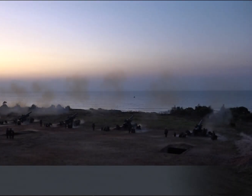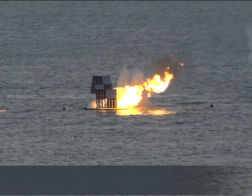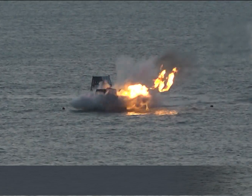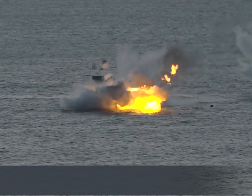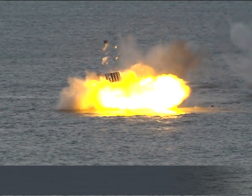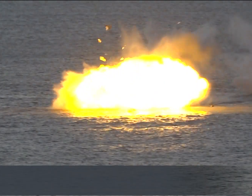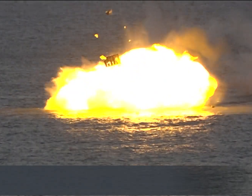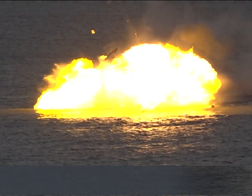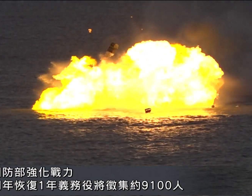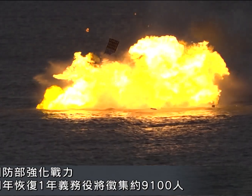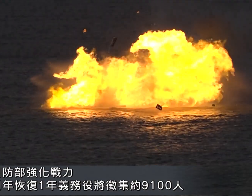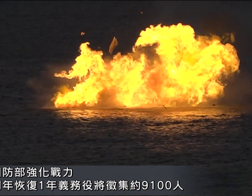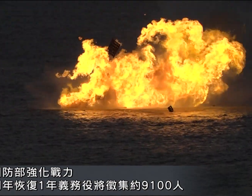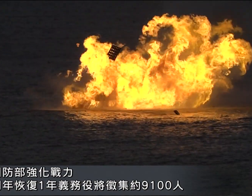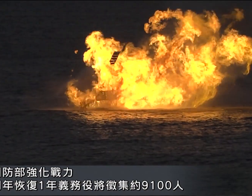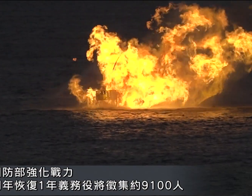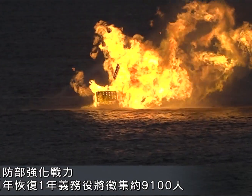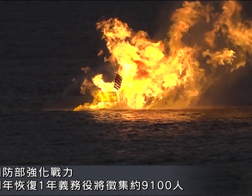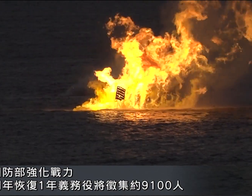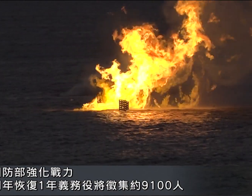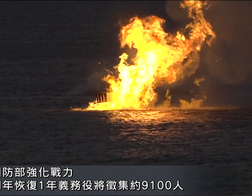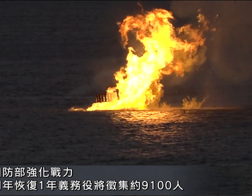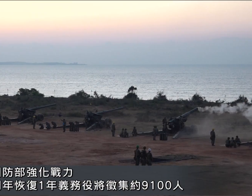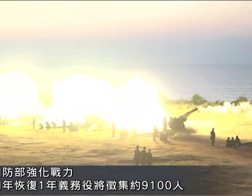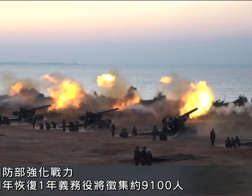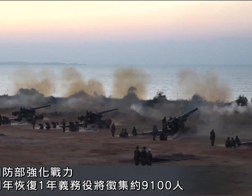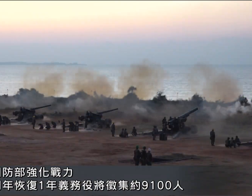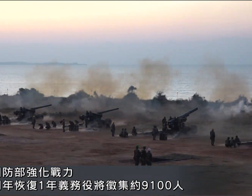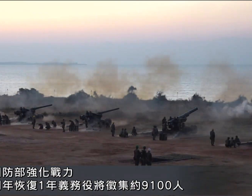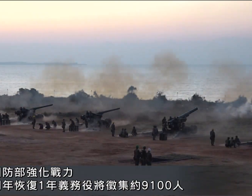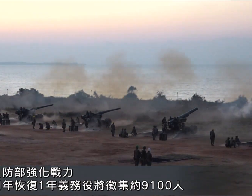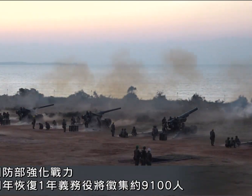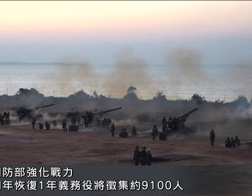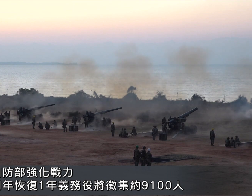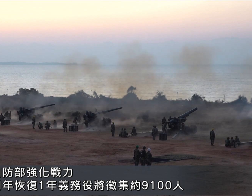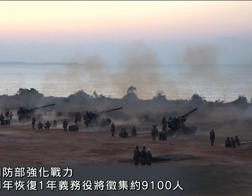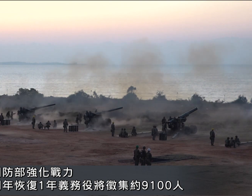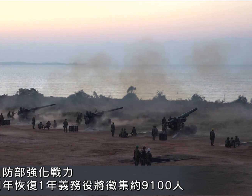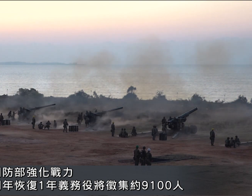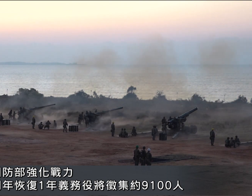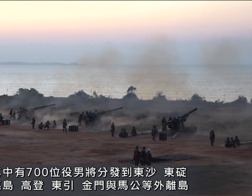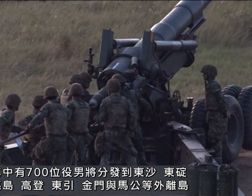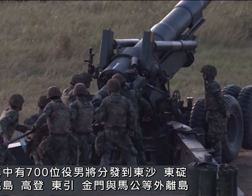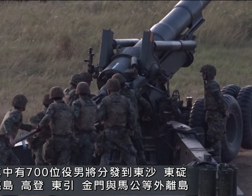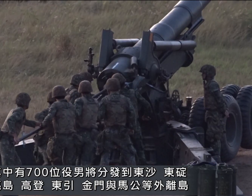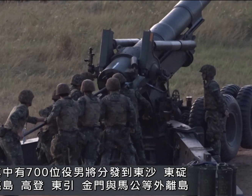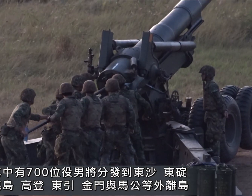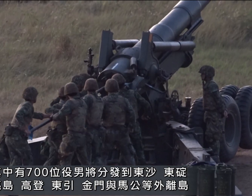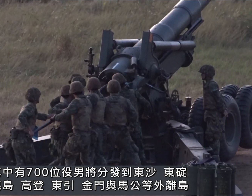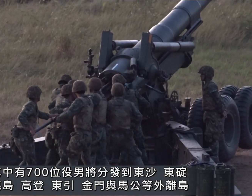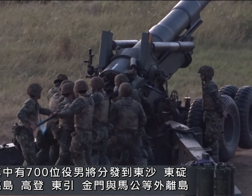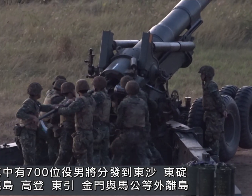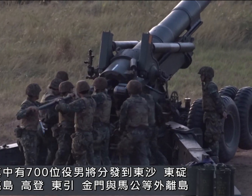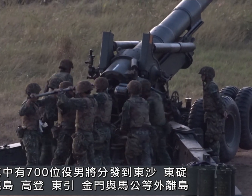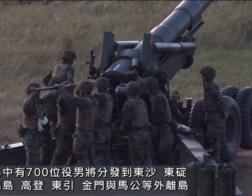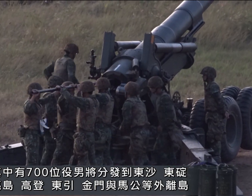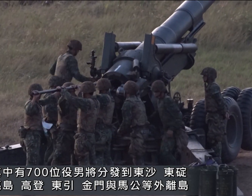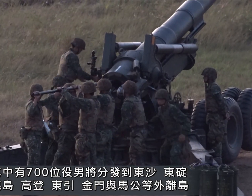国防部强化战力，明年恢复1年义务役，将征集约9100人。其中有700位役男将分发到东沙、东